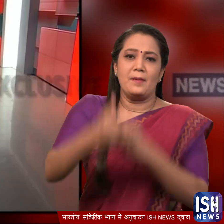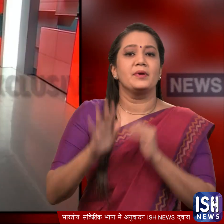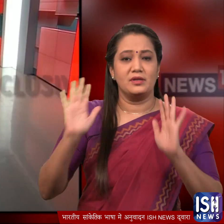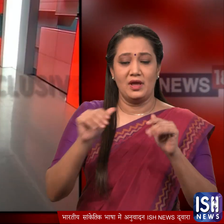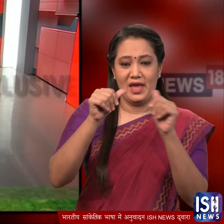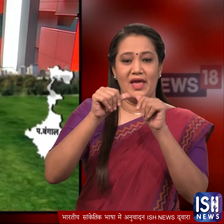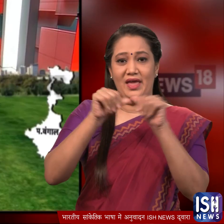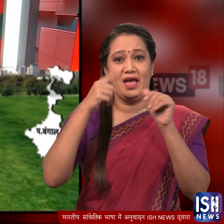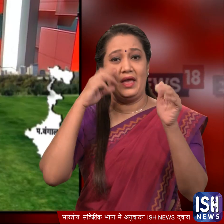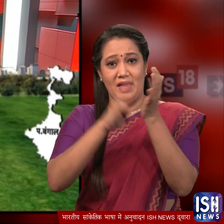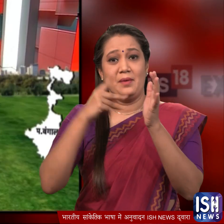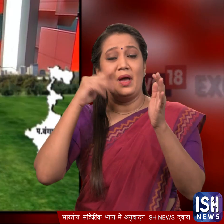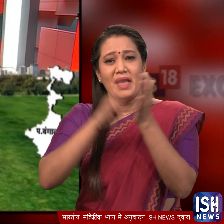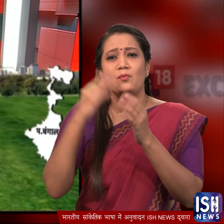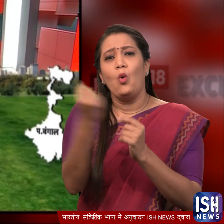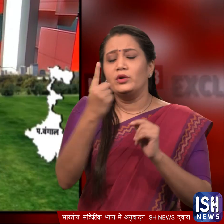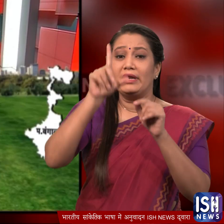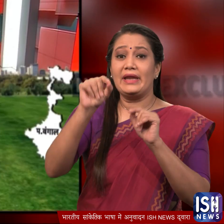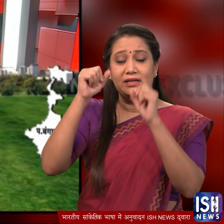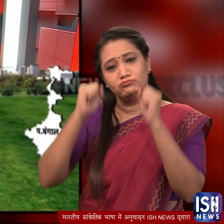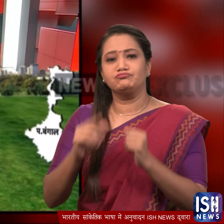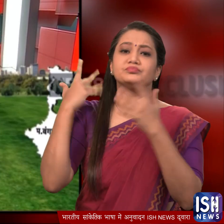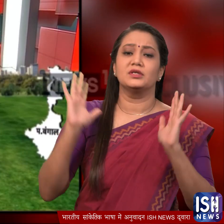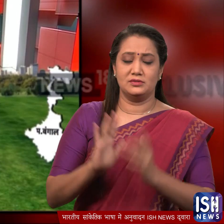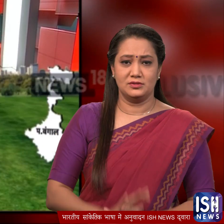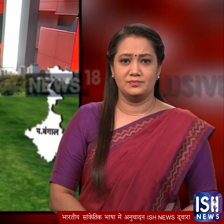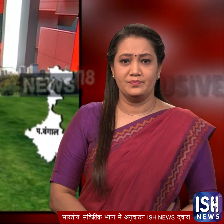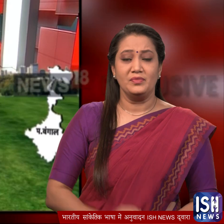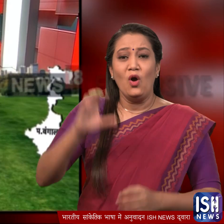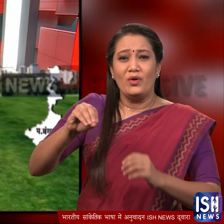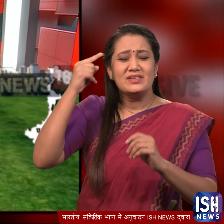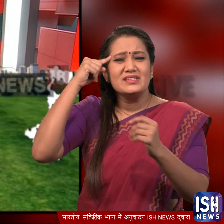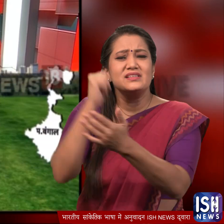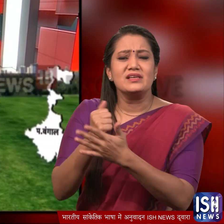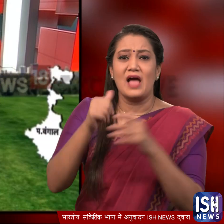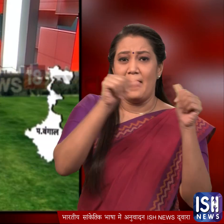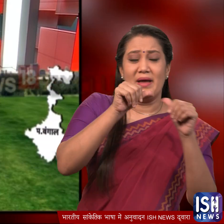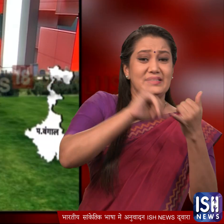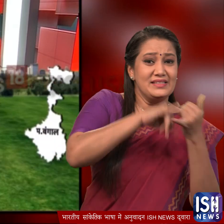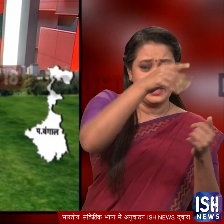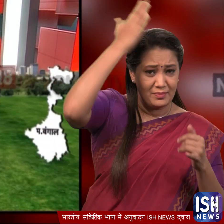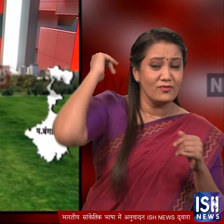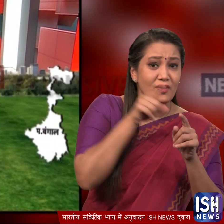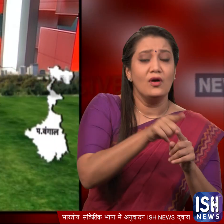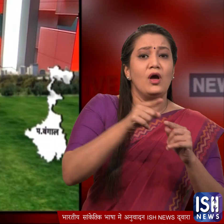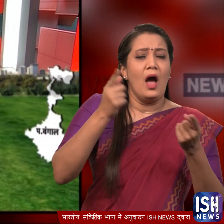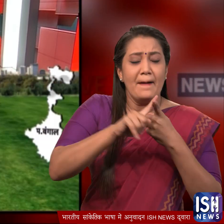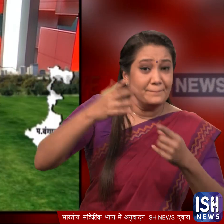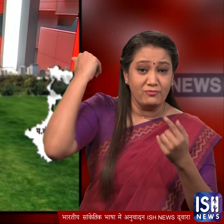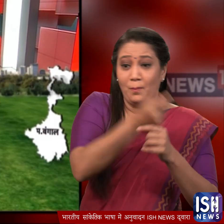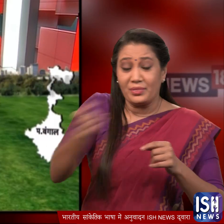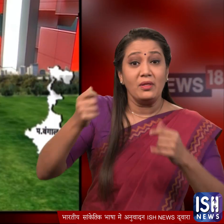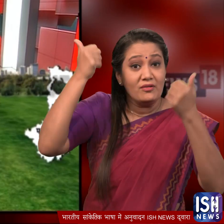रिपोर्ट है कि AIMIM बंगाल की करीब 10 सीटों पर ही चुनाव लड़ सकती है। खबर है कि ओवैसी ने यह फैसला अब्बास सिद्दीकी से मिले झटके के बाद